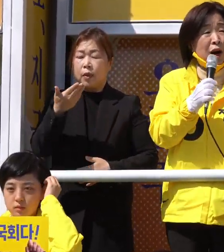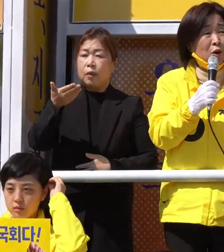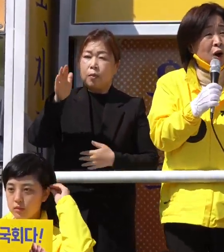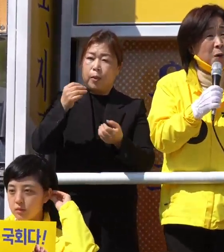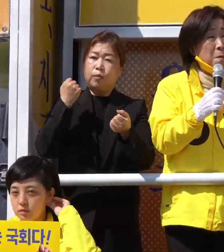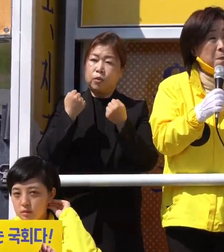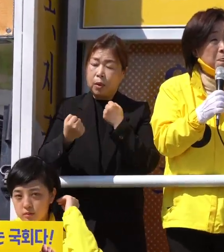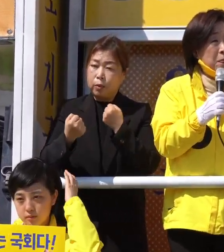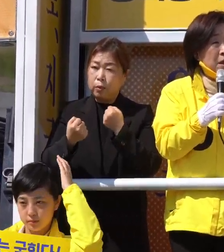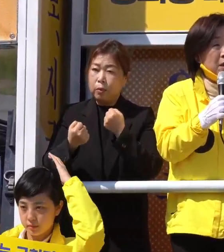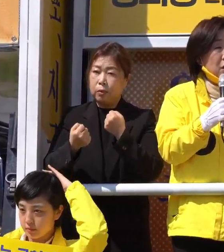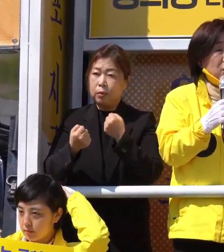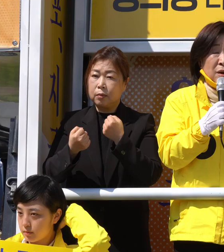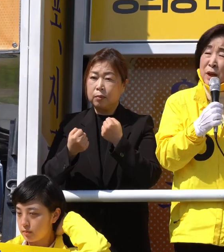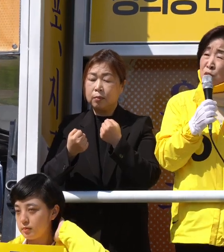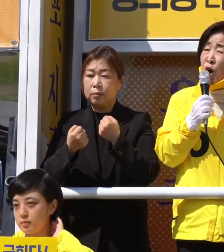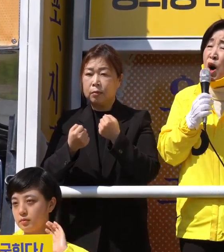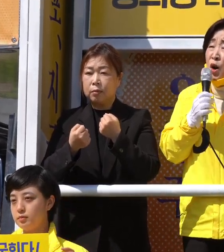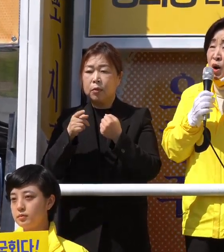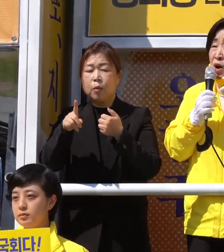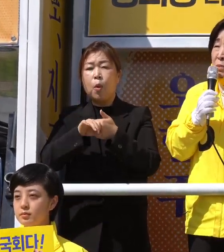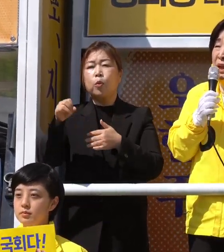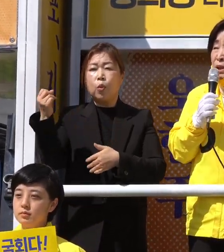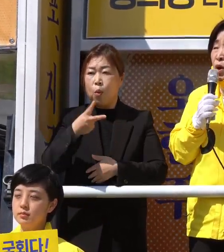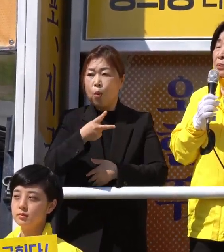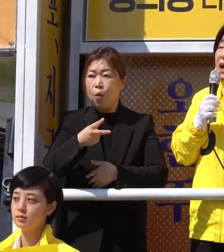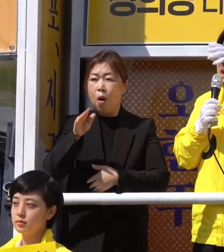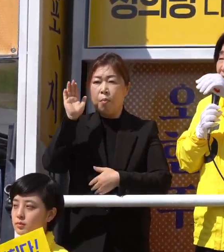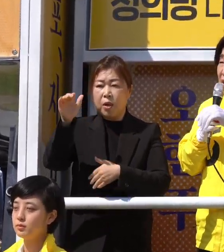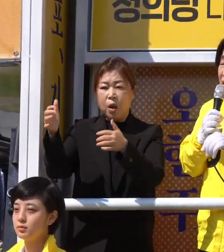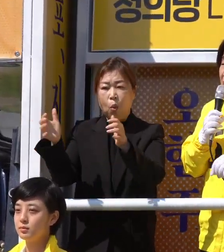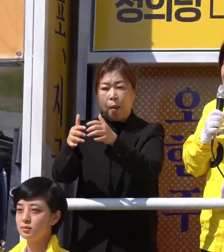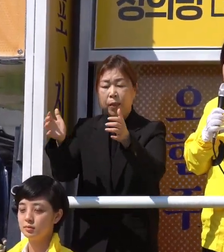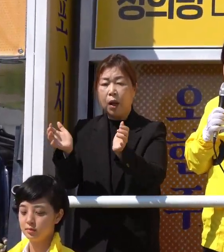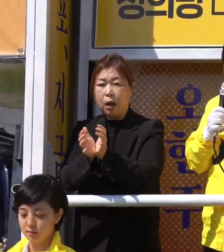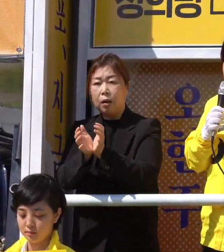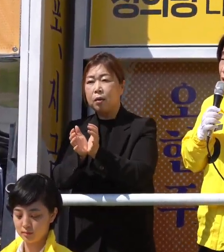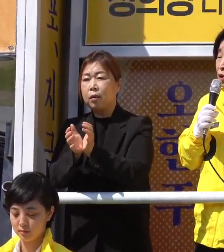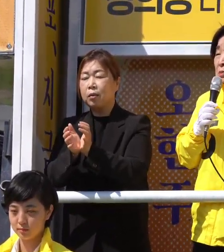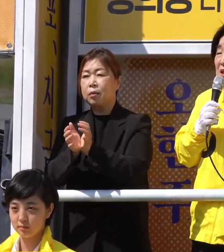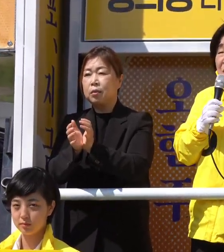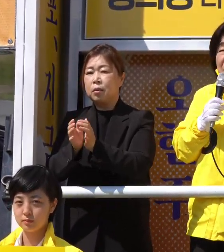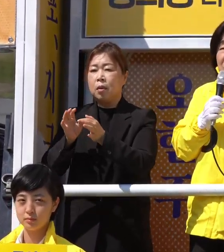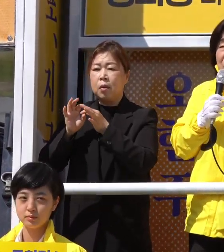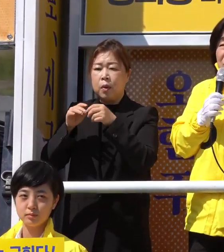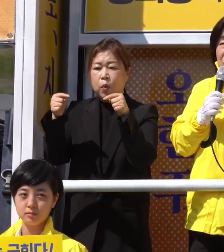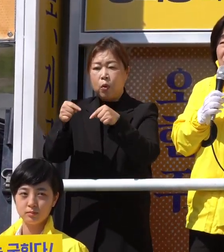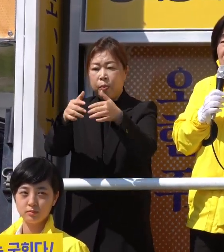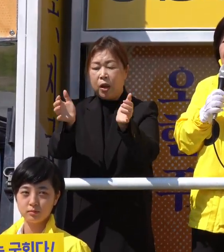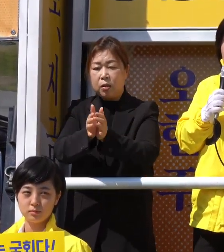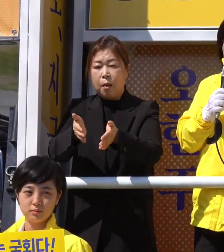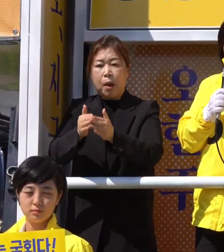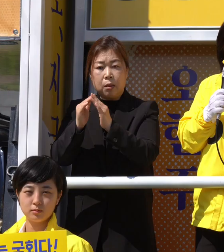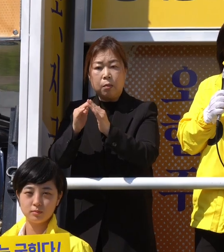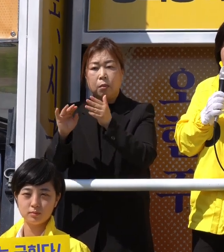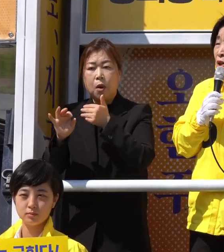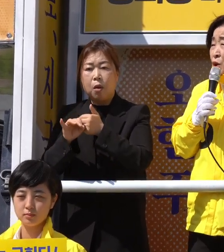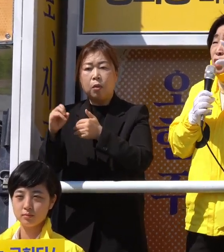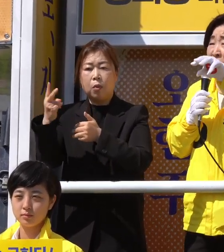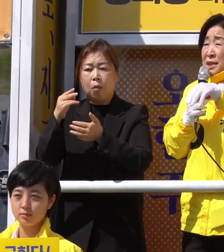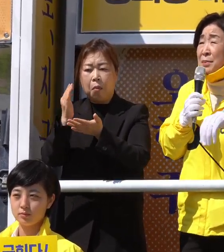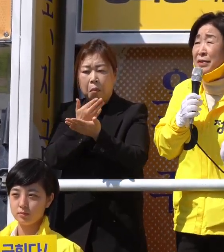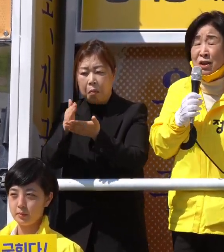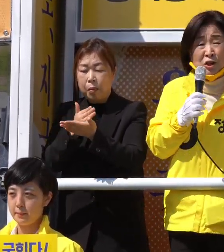그럼에도 불구하고 그러면 또 미래통합당이 교섭단체 만들면 또